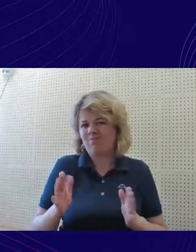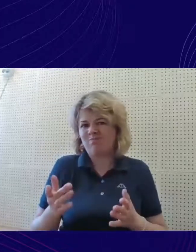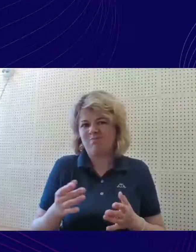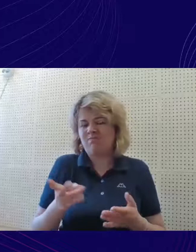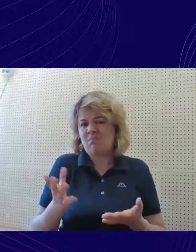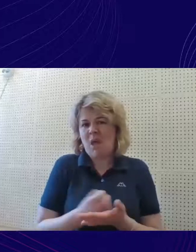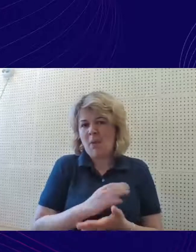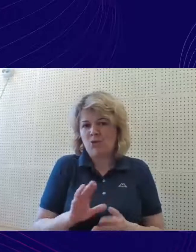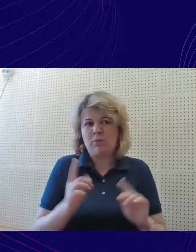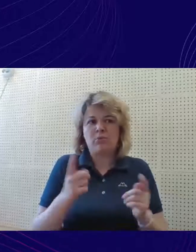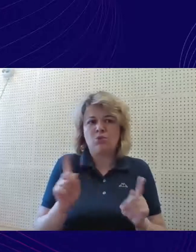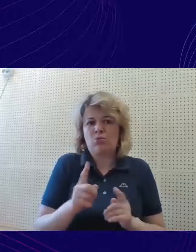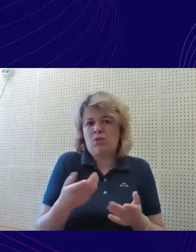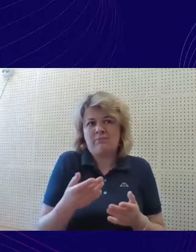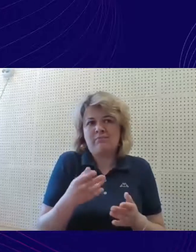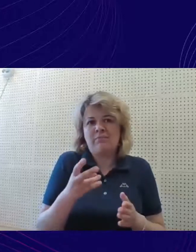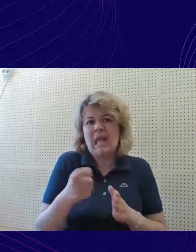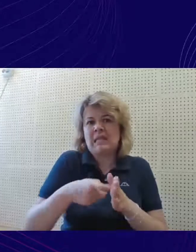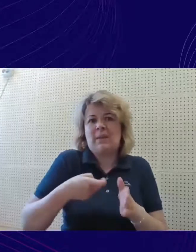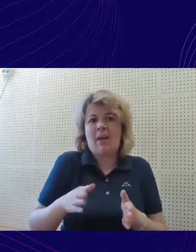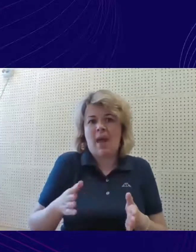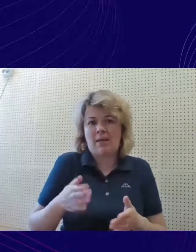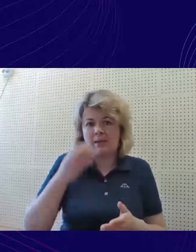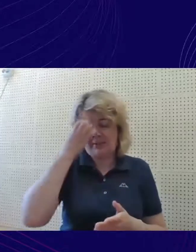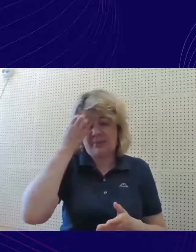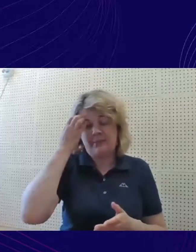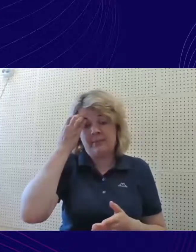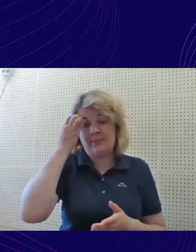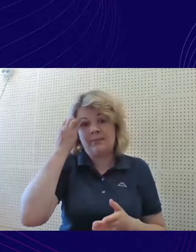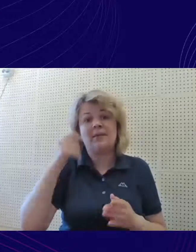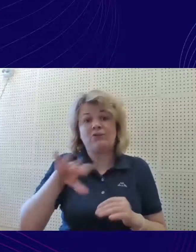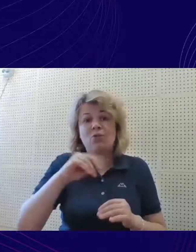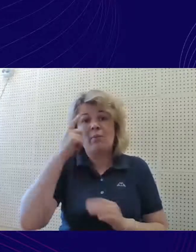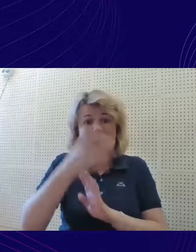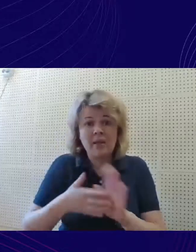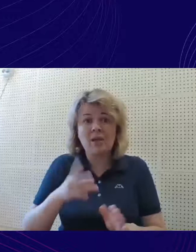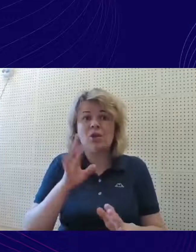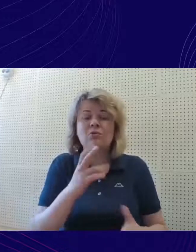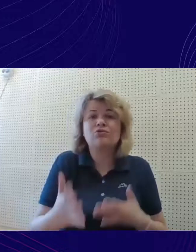цепляет. Все понятно, а вот жизни особой нет.